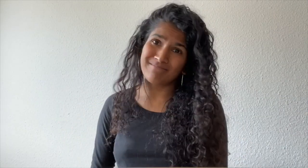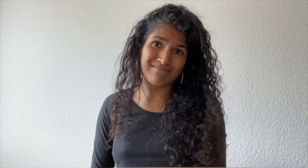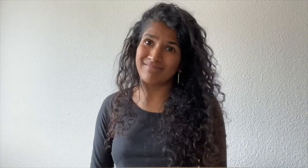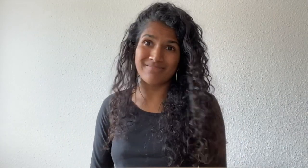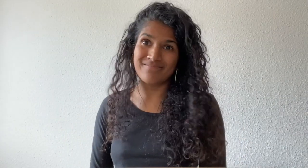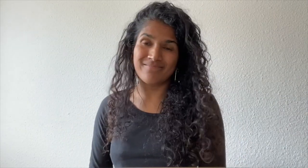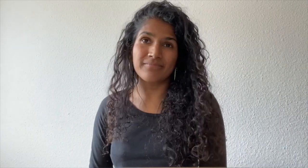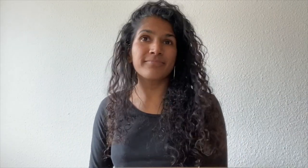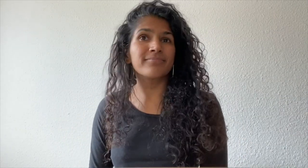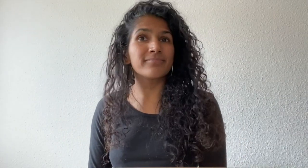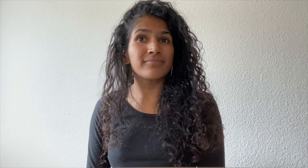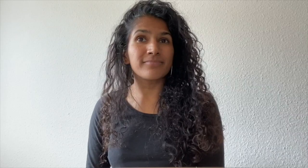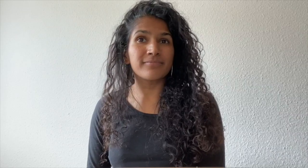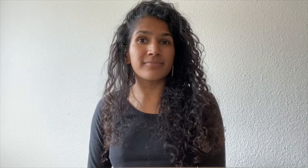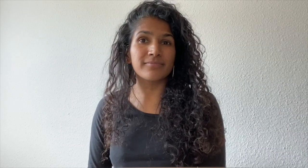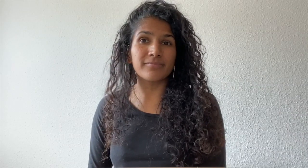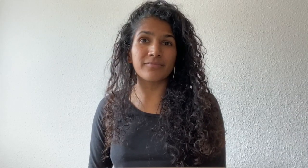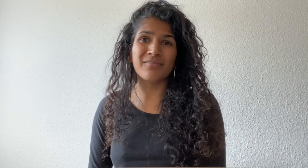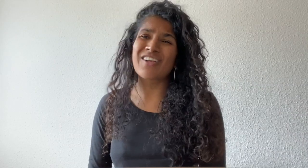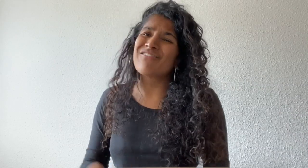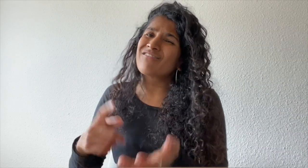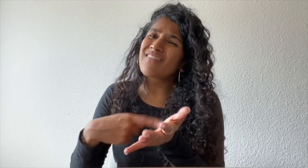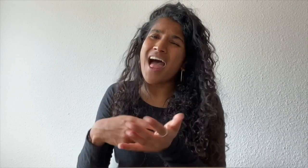nicht von BIPOC, dir alles zu erklären.